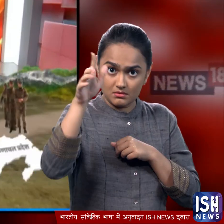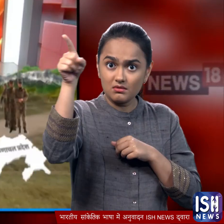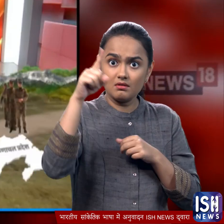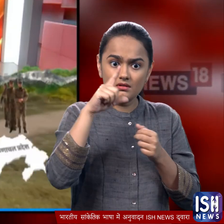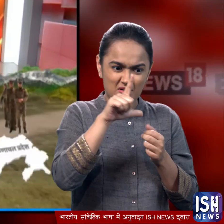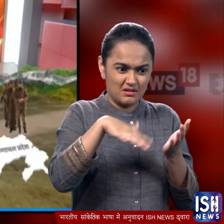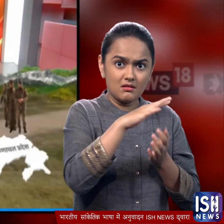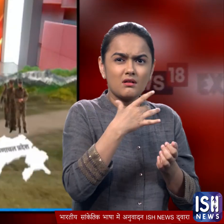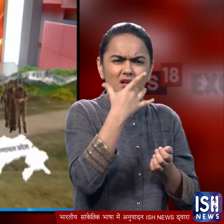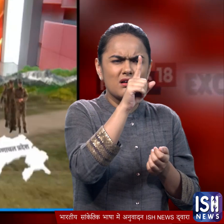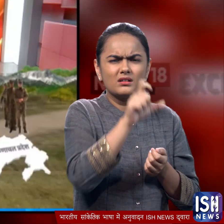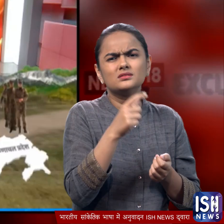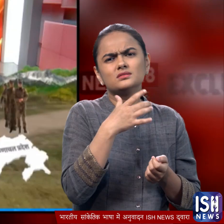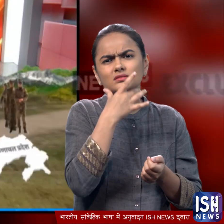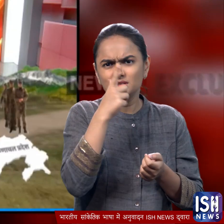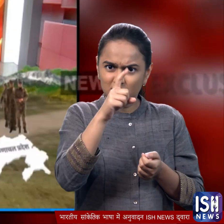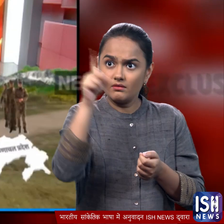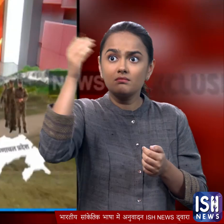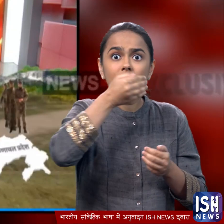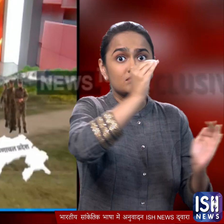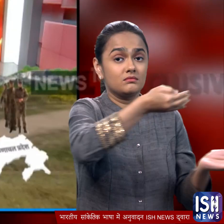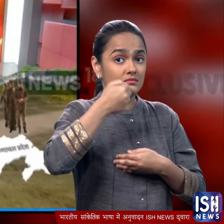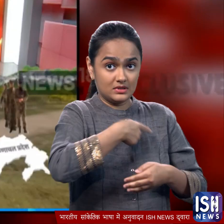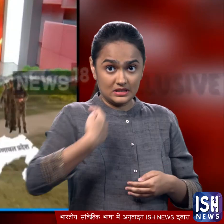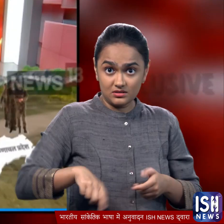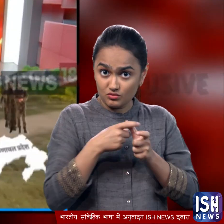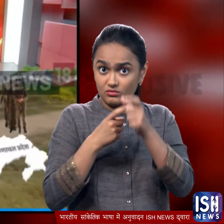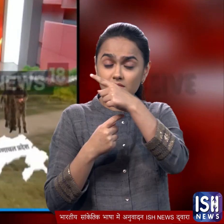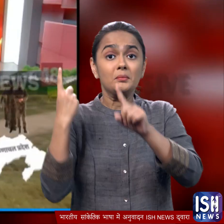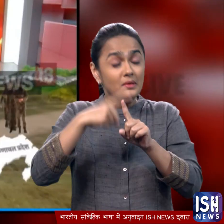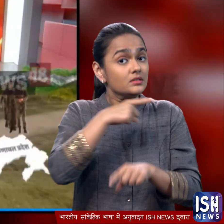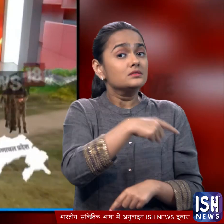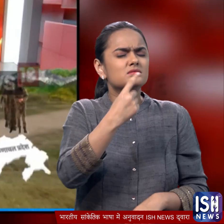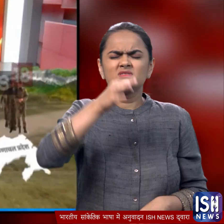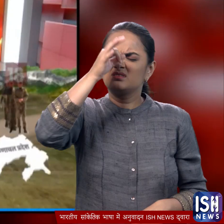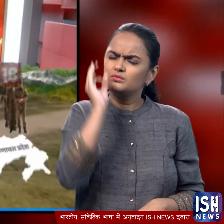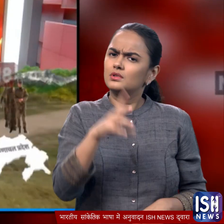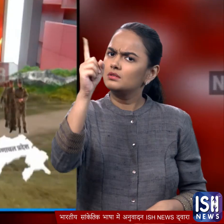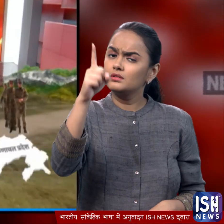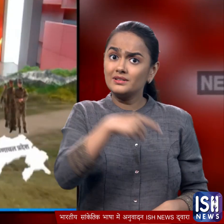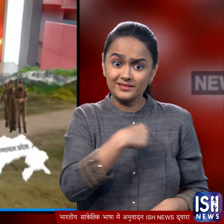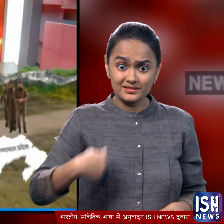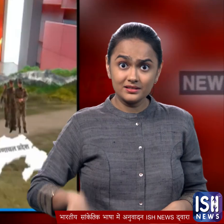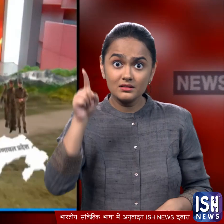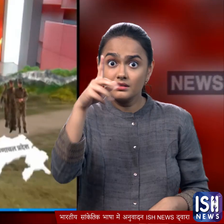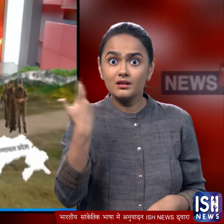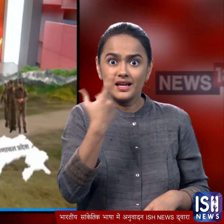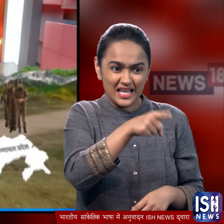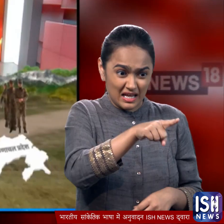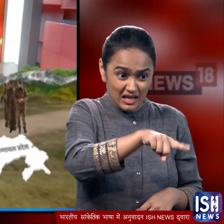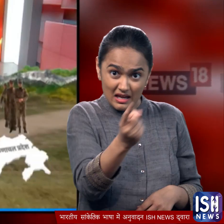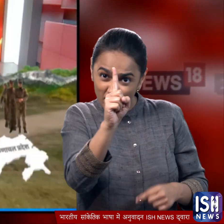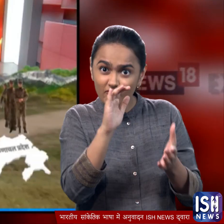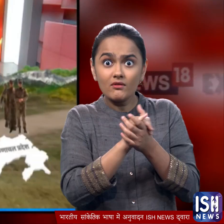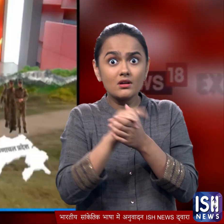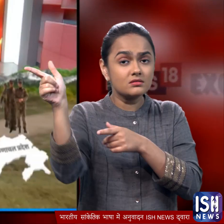जोर इलाके से 17 साल के लड़के का अपहरण किया था। इतना ही नहीं, सांसद ने यह दावा भी किया कि चीन ने उस लड़के के एक साथी